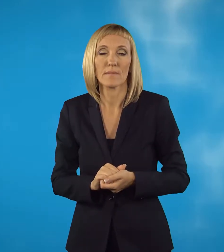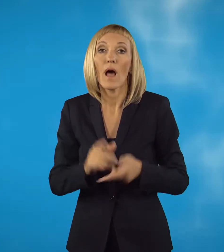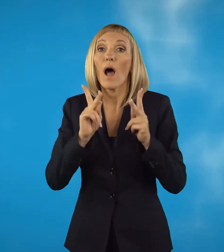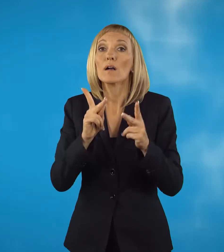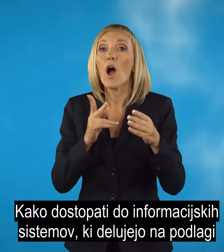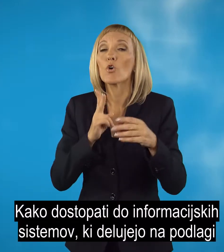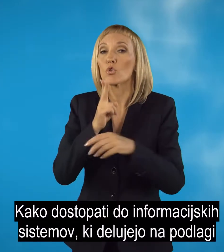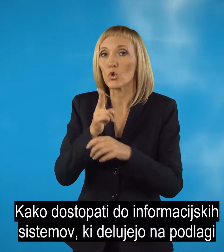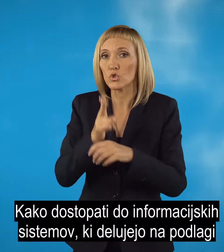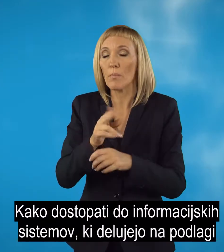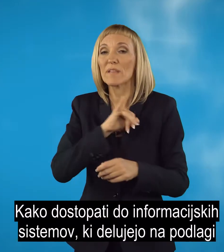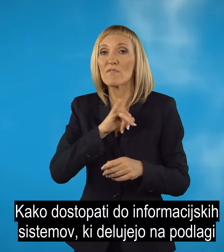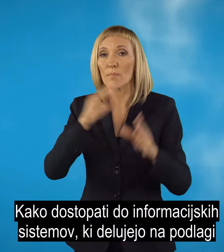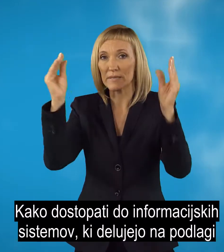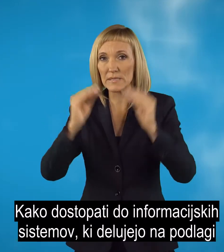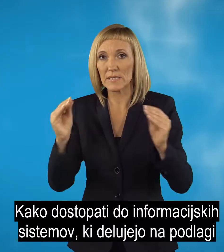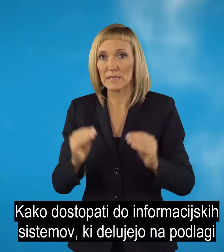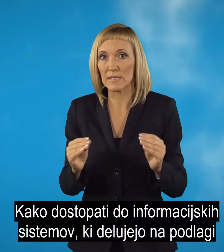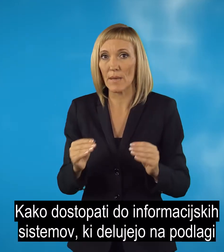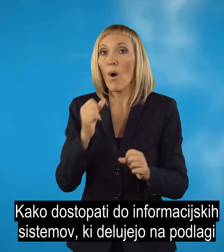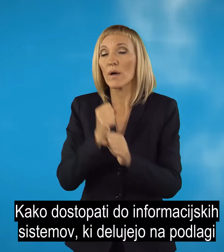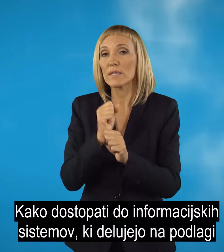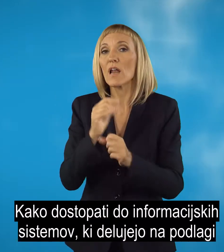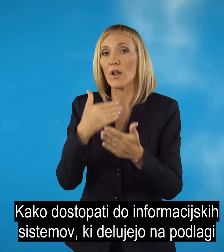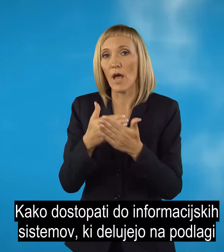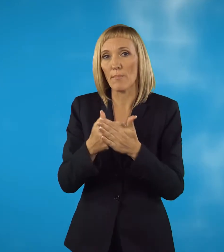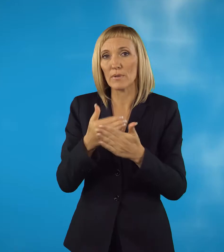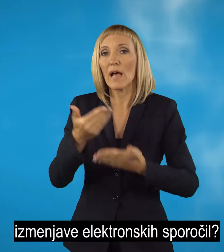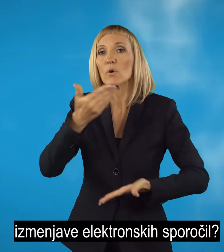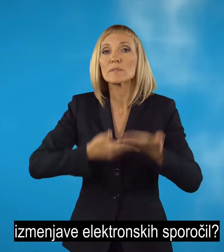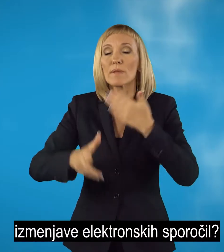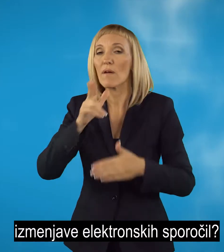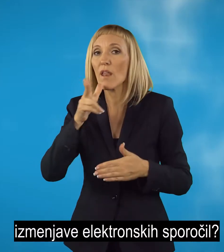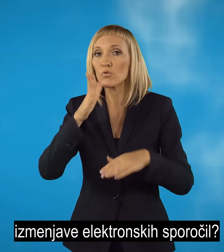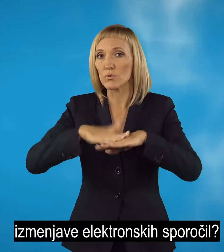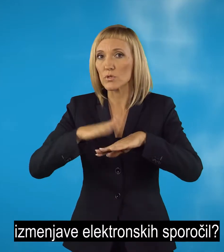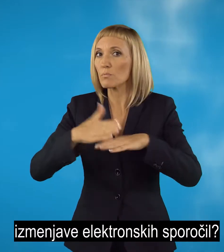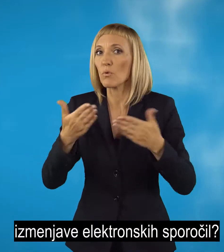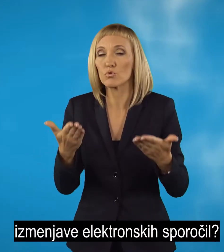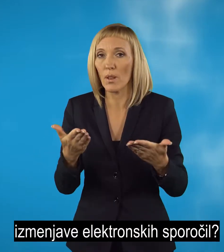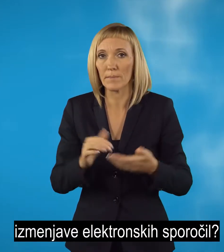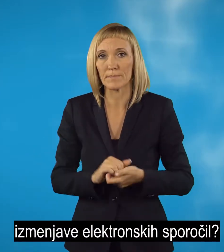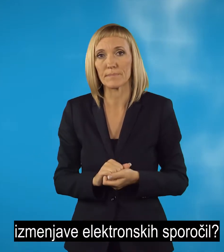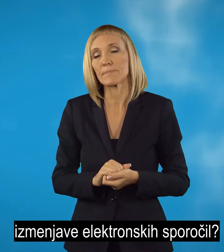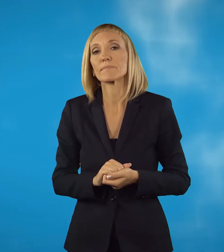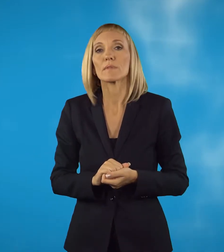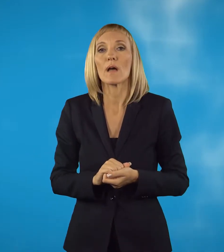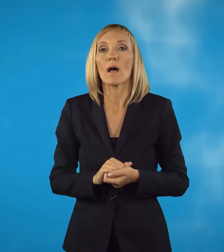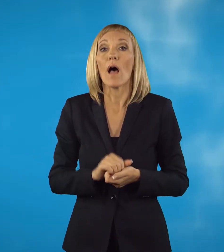Kako dostopati do informacijskih sistemov, ki delujejo na podlagi izmenjave elektronskih sporočil? Do